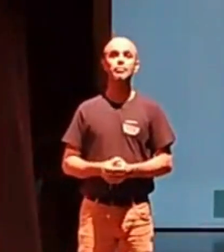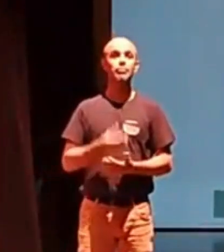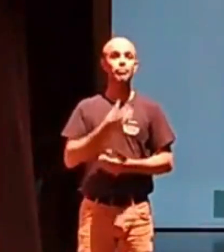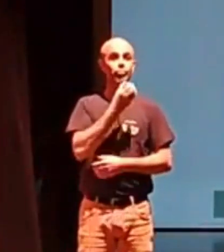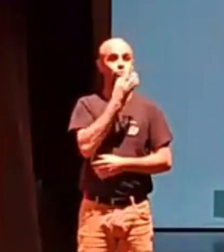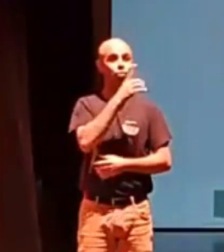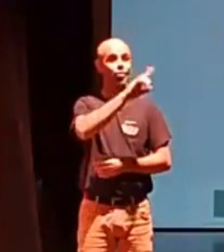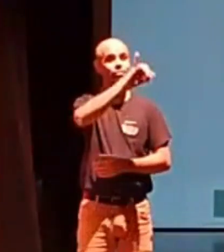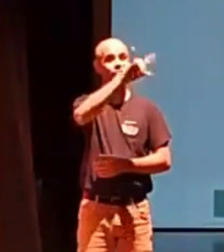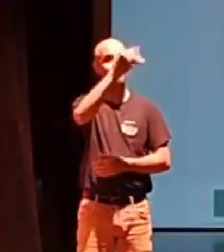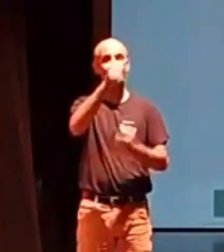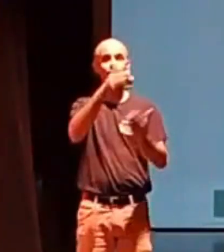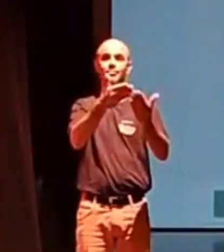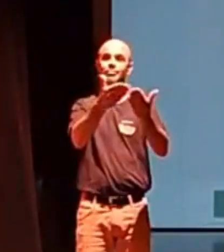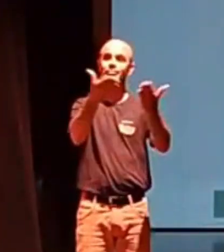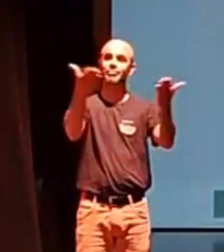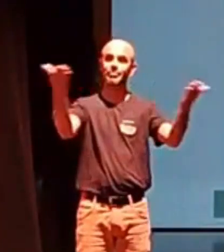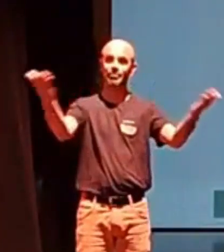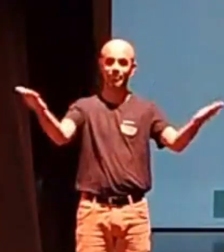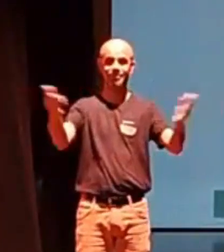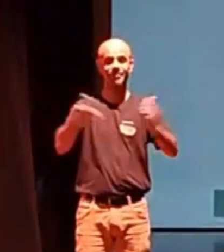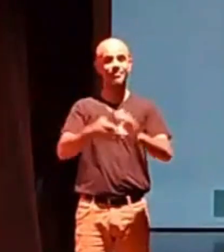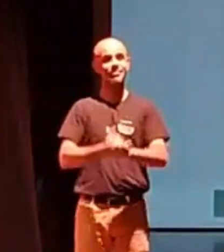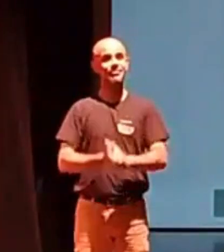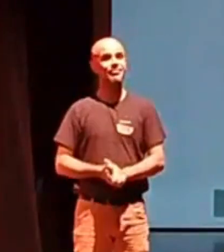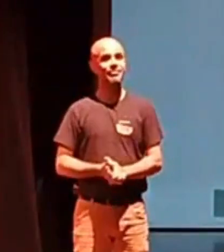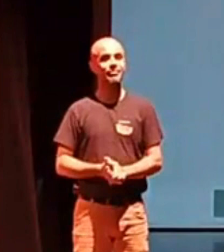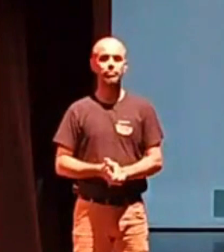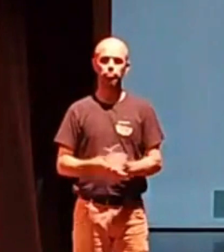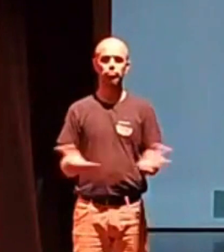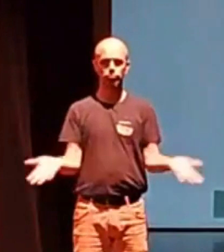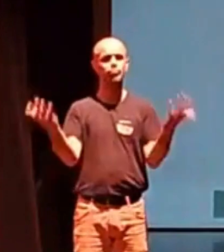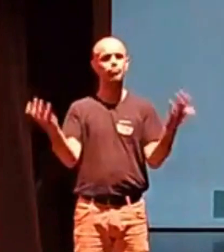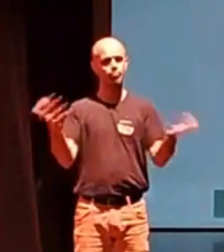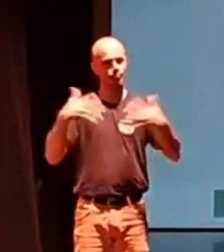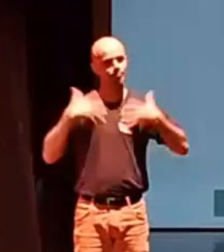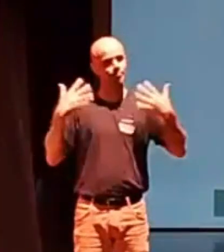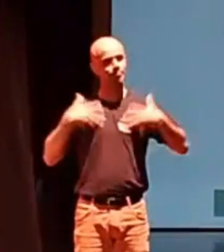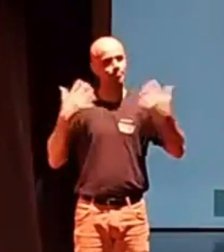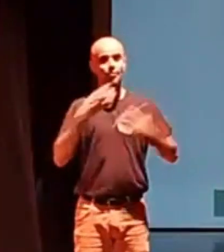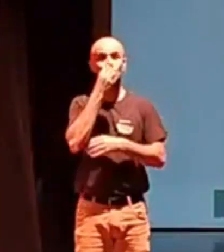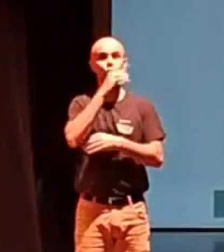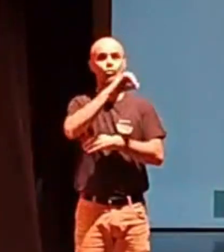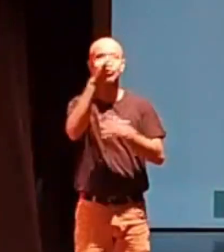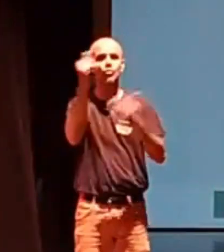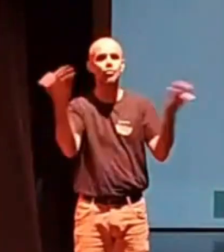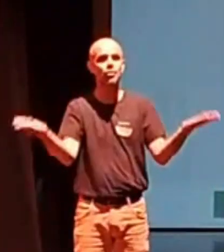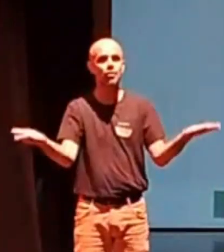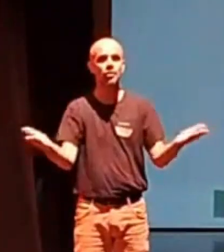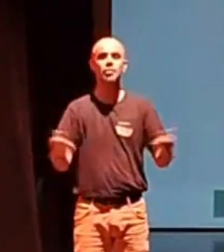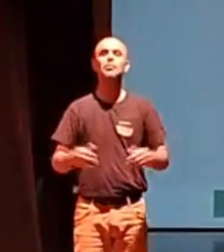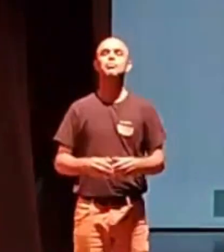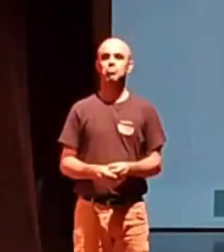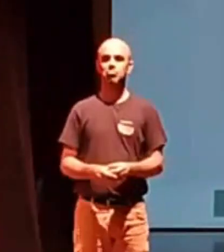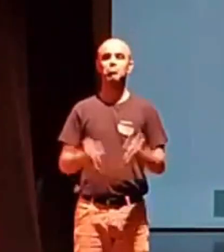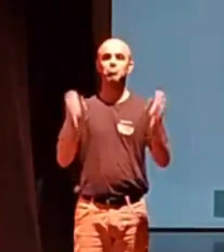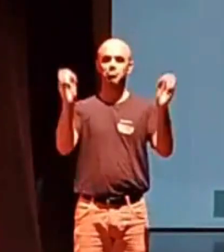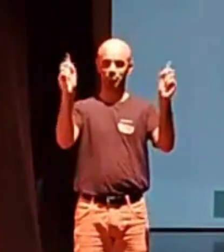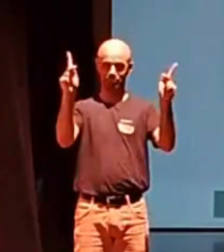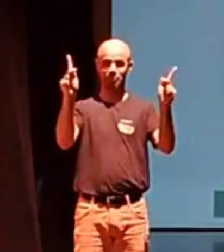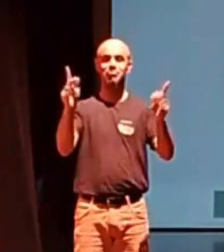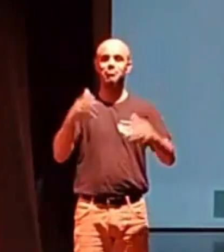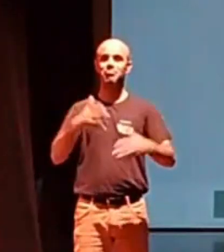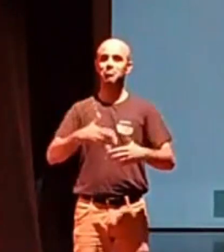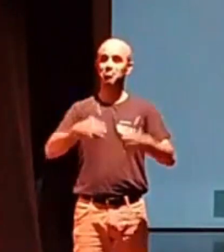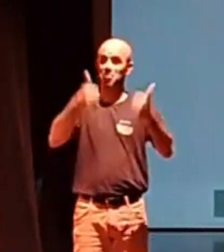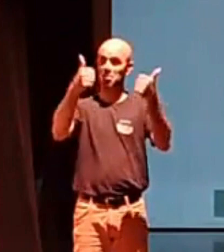Bom dia a todos. Bom dia. Não, quero um pouco mais animado, gente. Bom dia. Bom dia. Agora